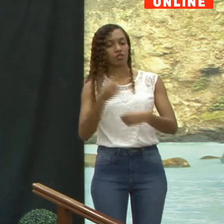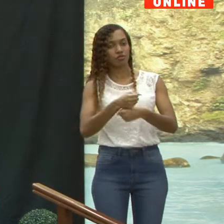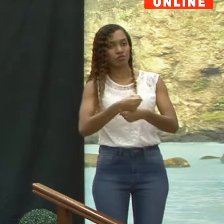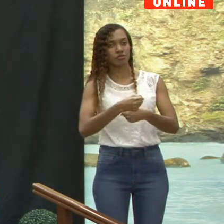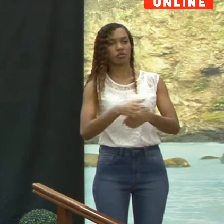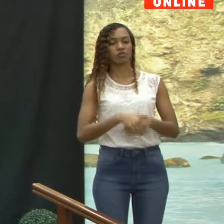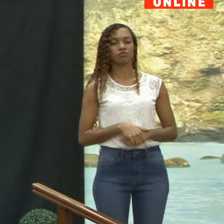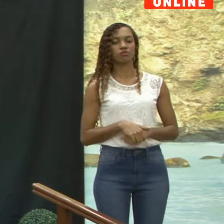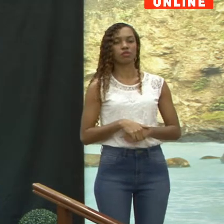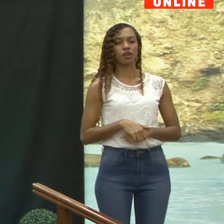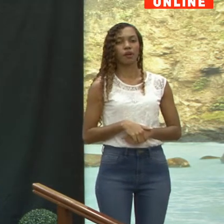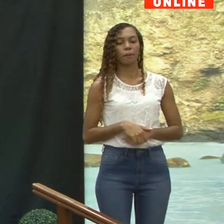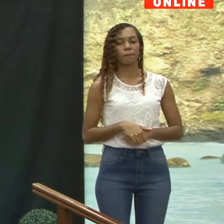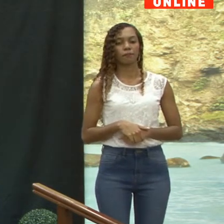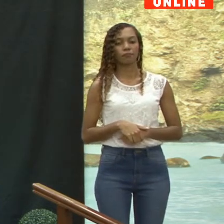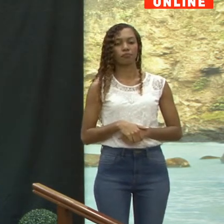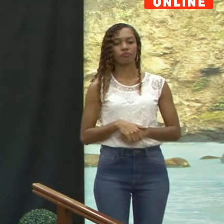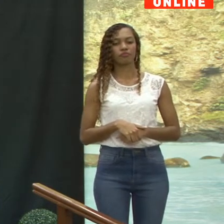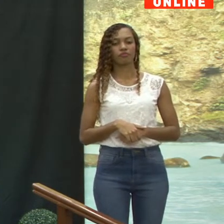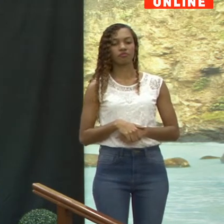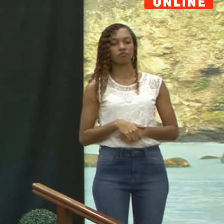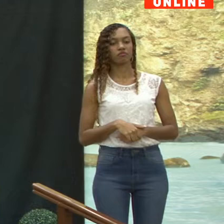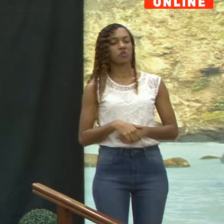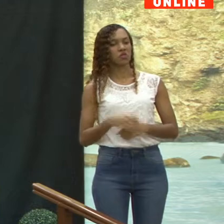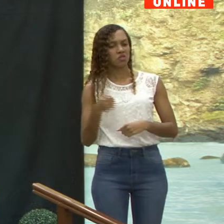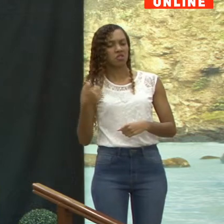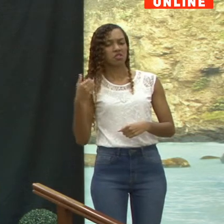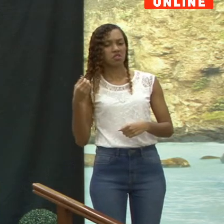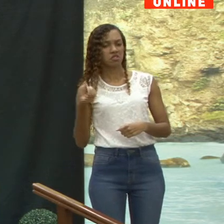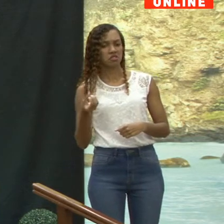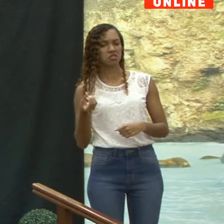3 anos? E mais 6 meses?